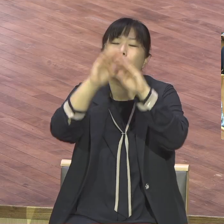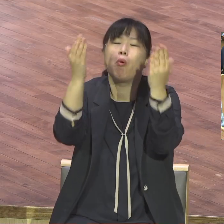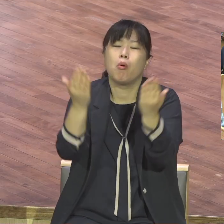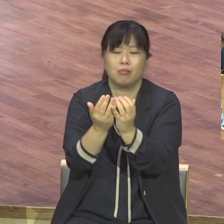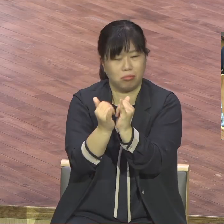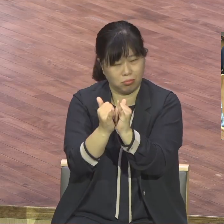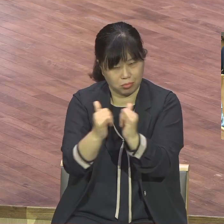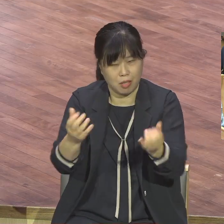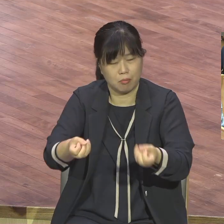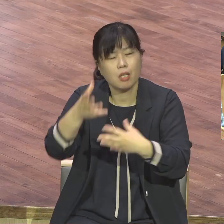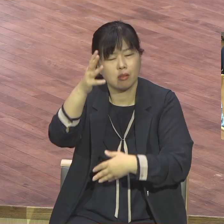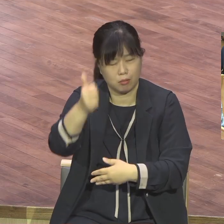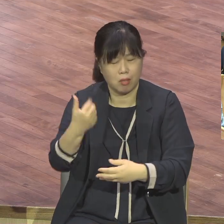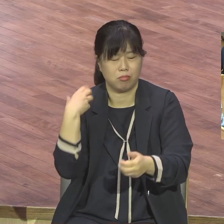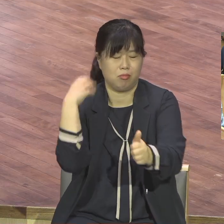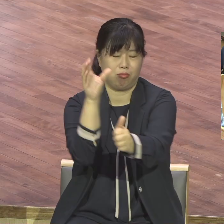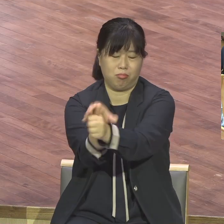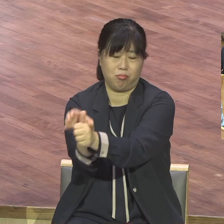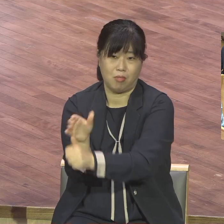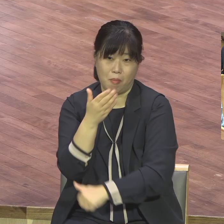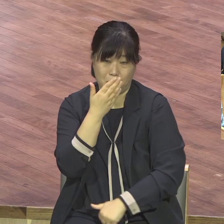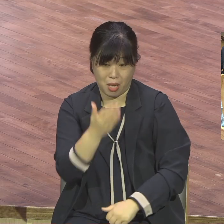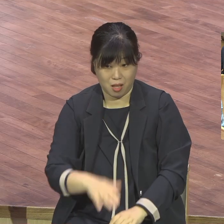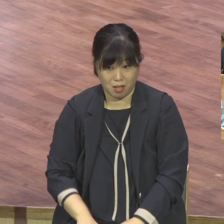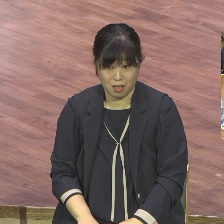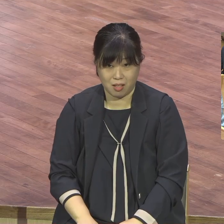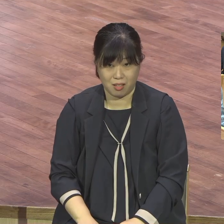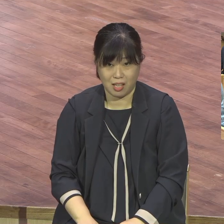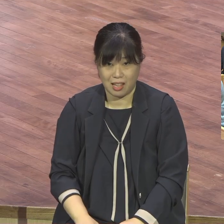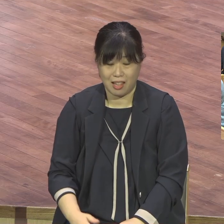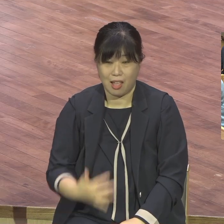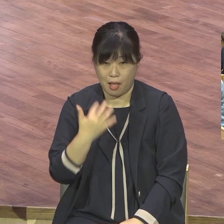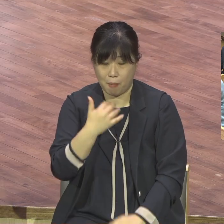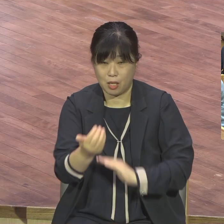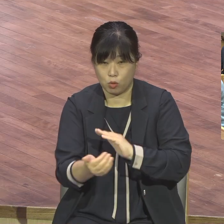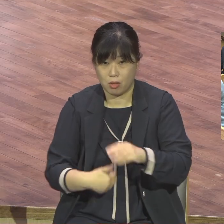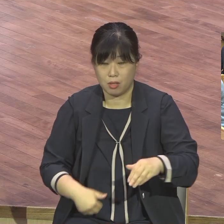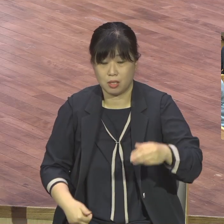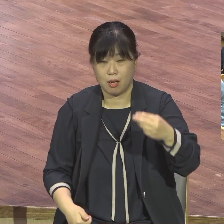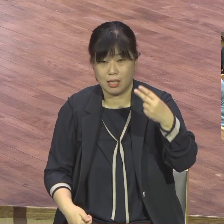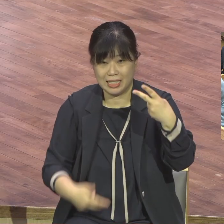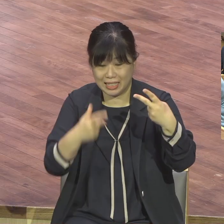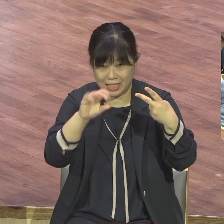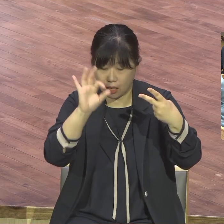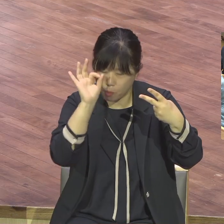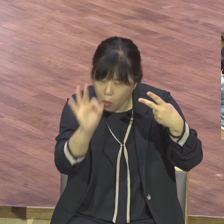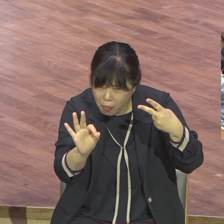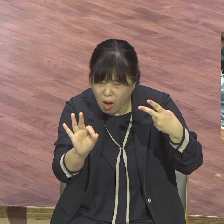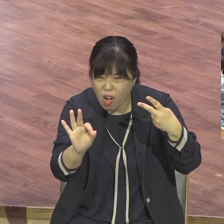너는 왕같은 제사장이요 거룩한 나라요 하나님의 소유된 백성이다.